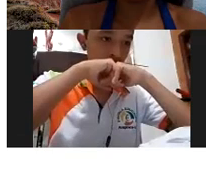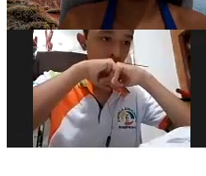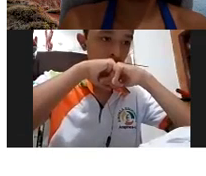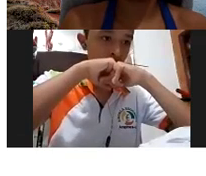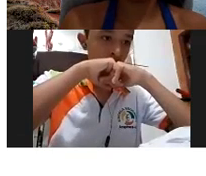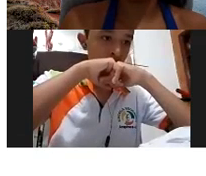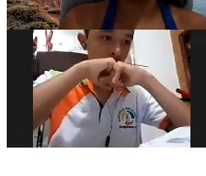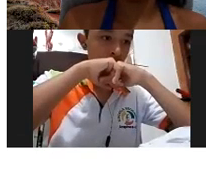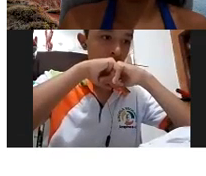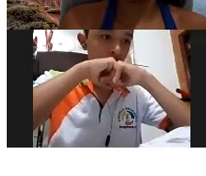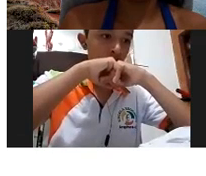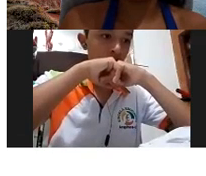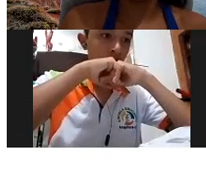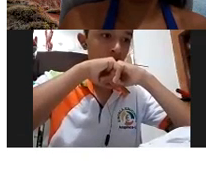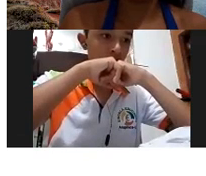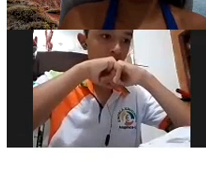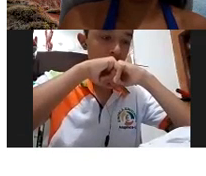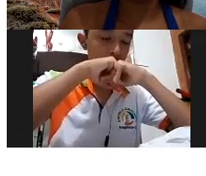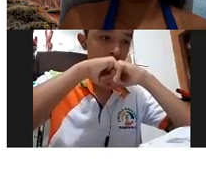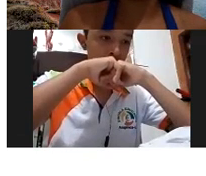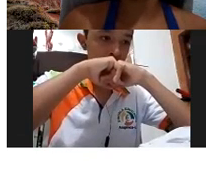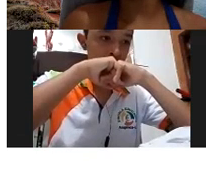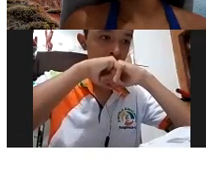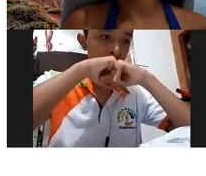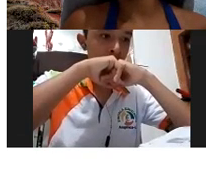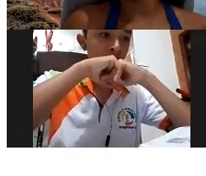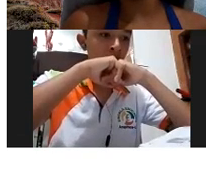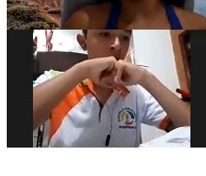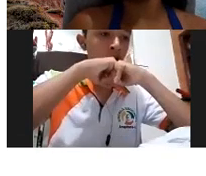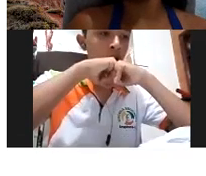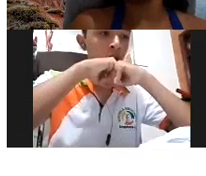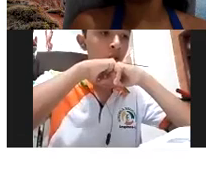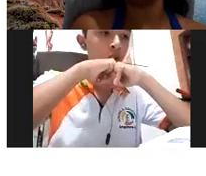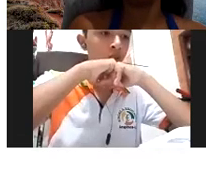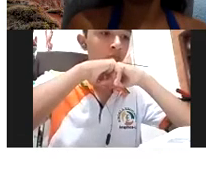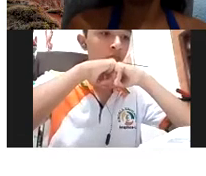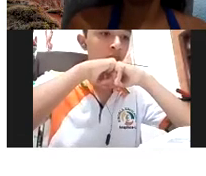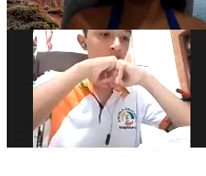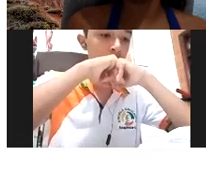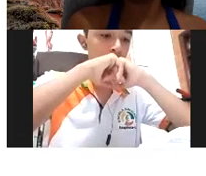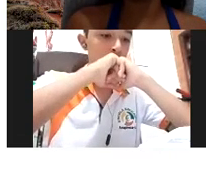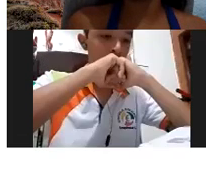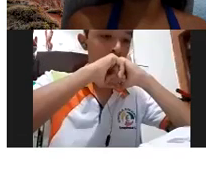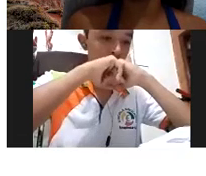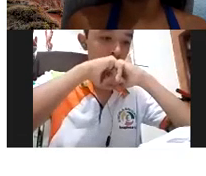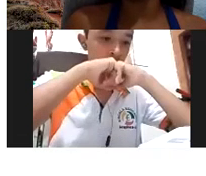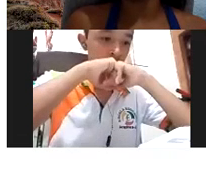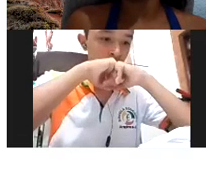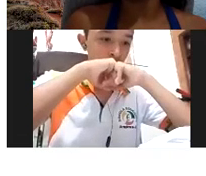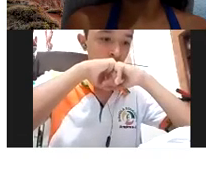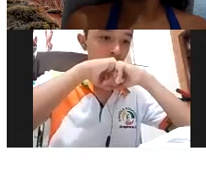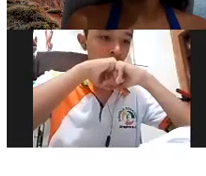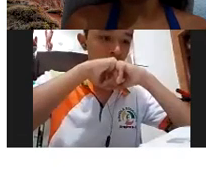E aí E aí a mesa eram duas moléculas de água